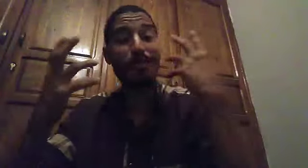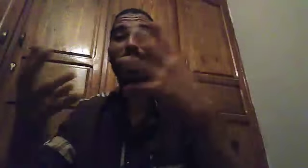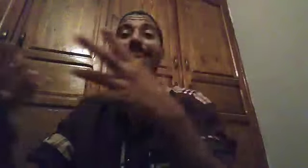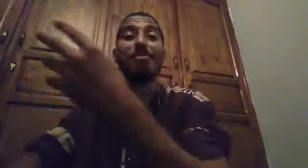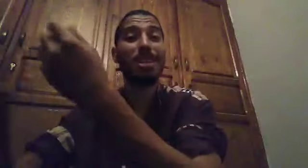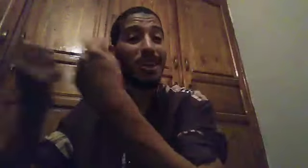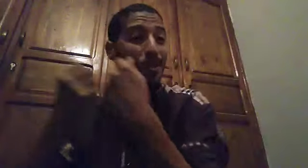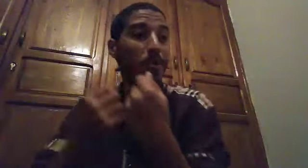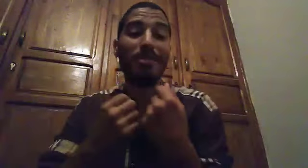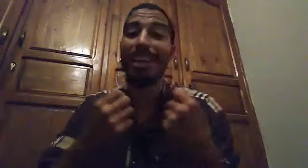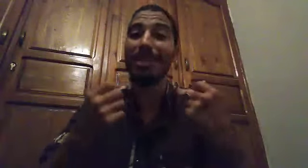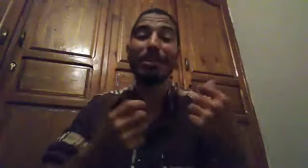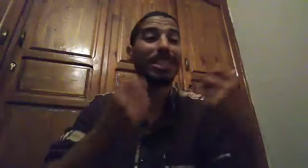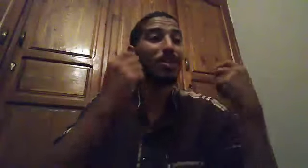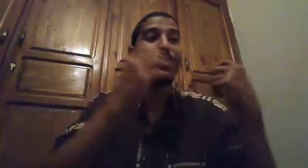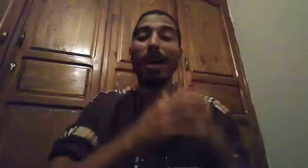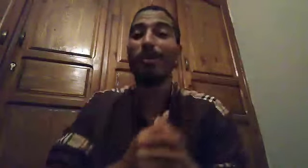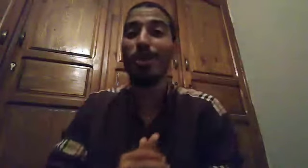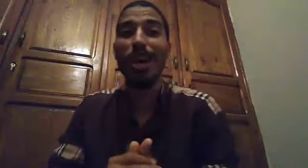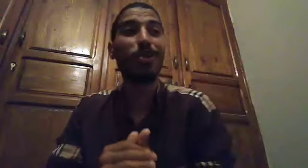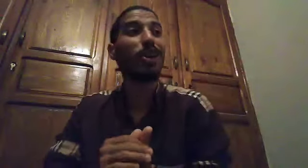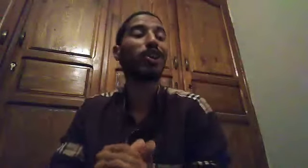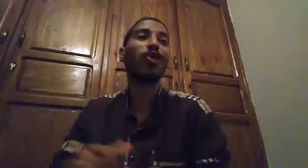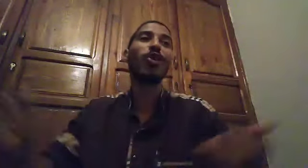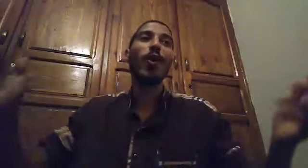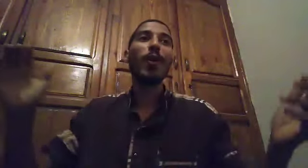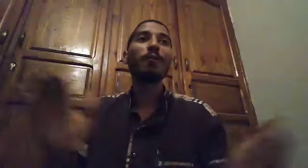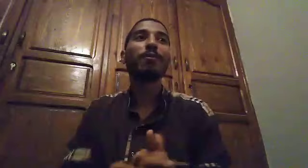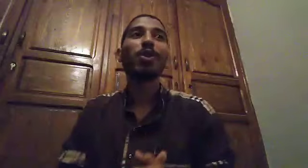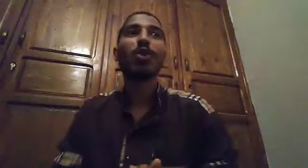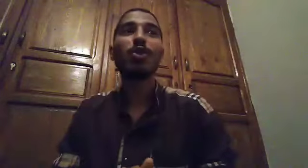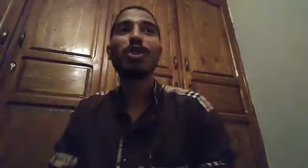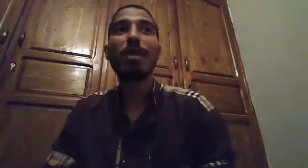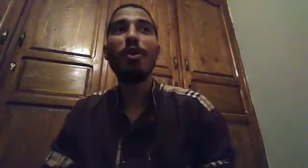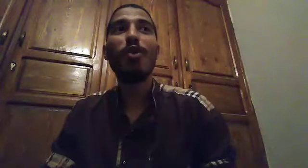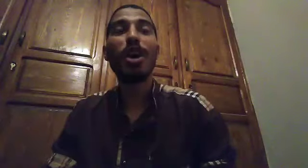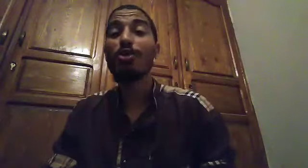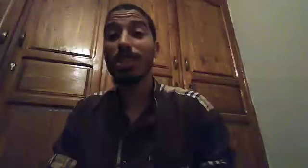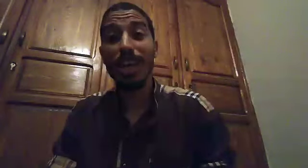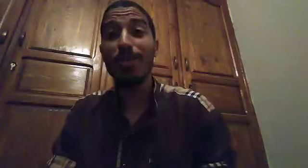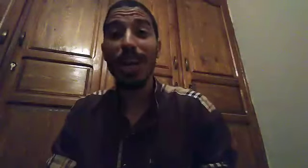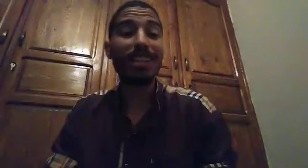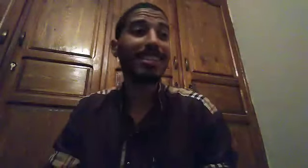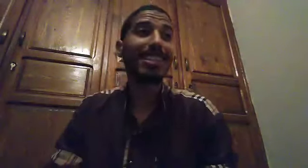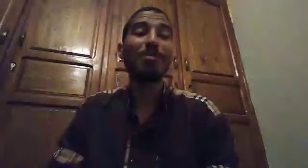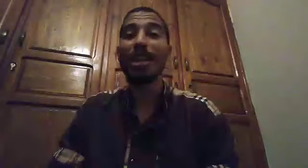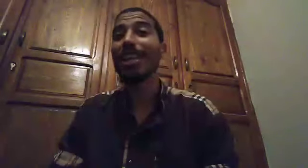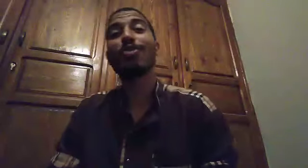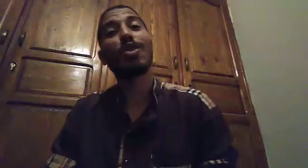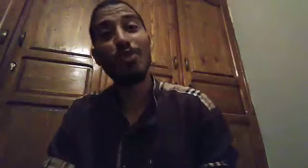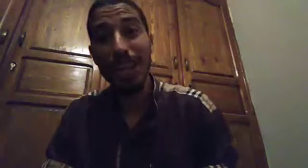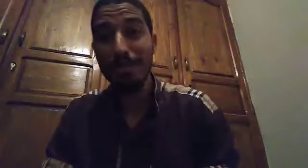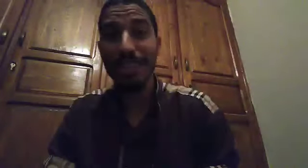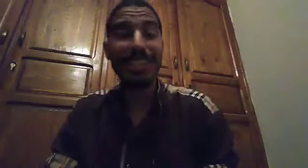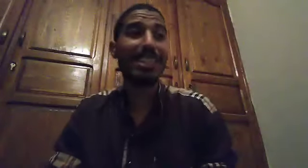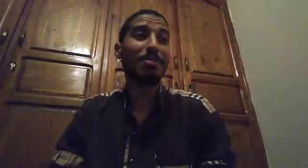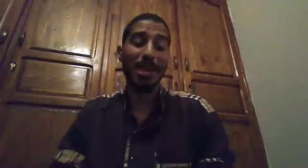بالفعل نيمار جا هو بالفعل عند ميسي وبكى وياه وعنقو وتسامحوا وياه، وجا سكالوني ايضا سلم عليه، وجا المدرب تيتي سلم على